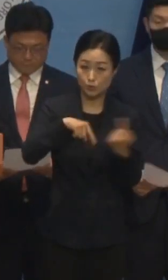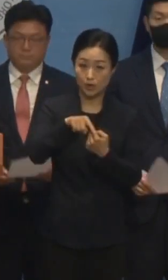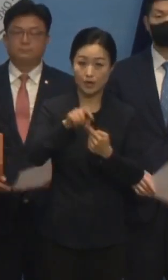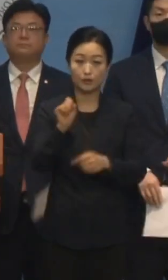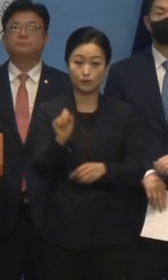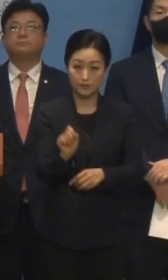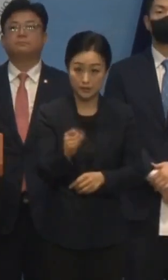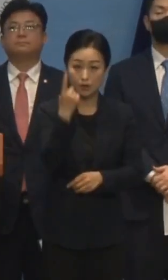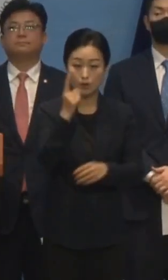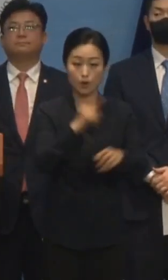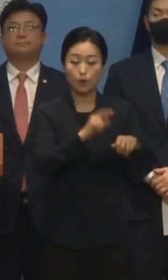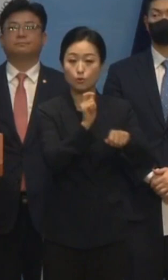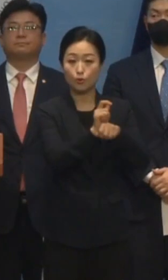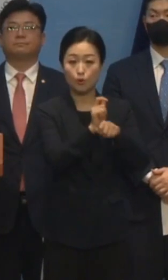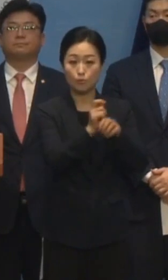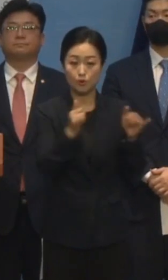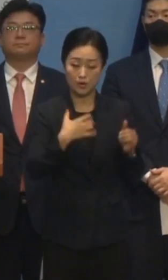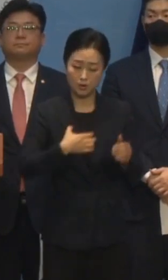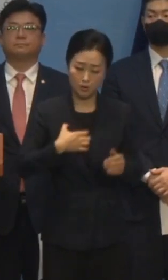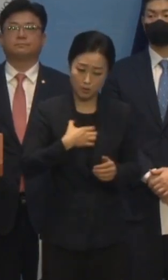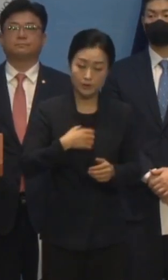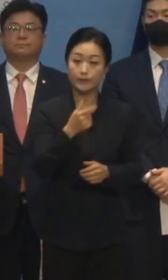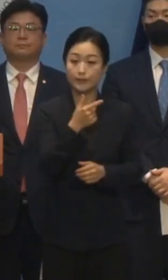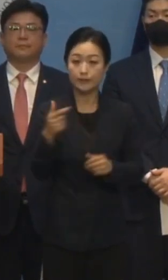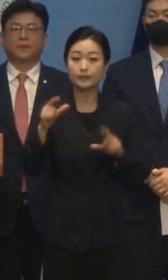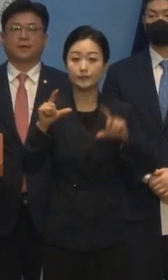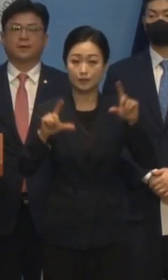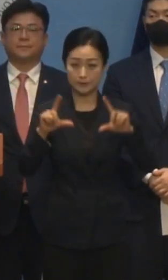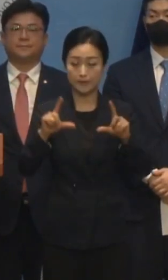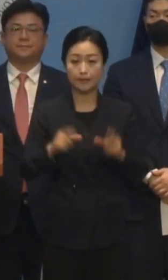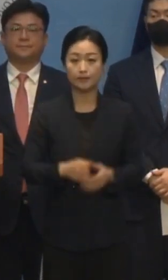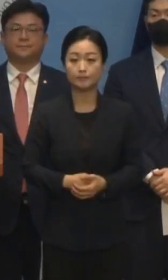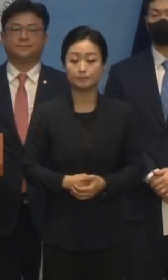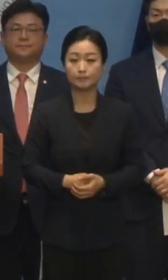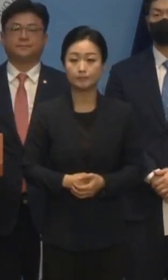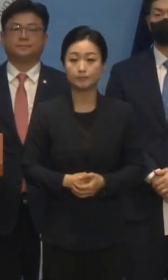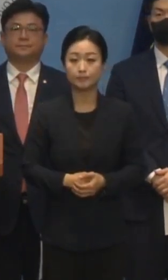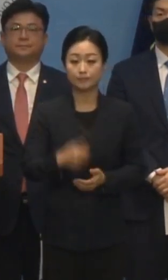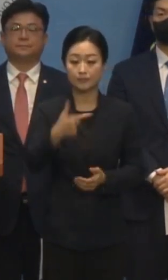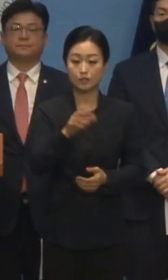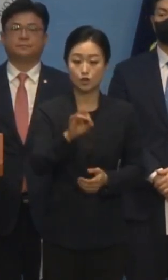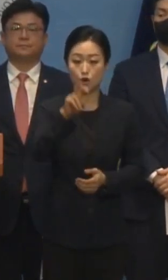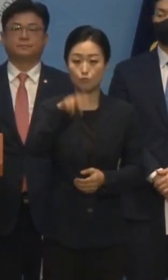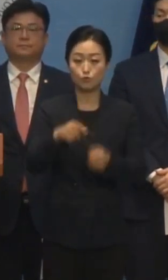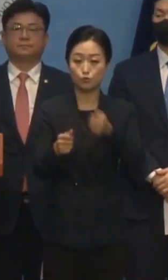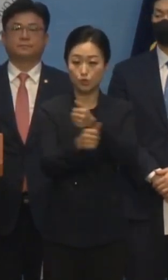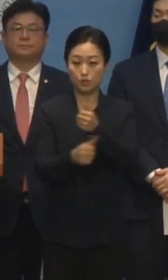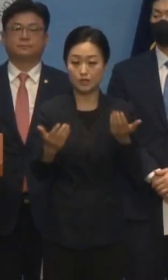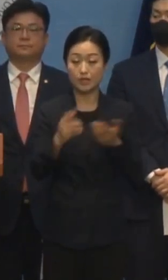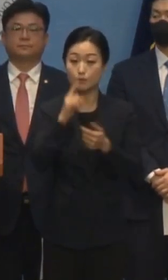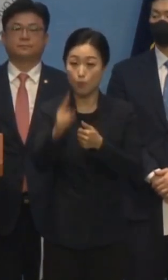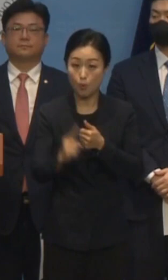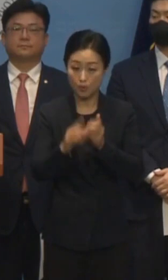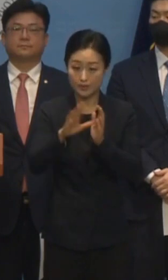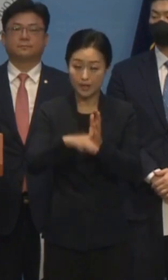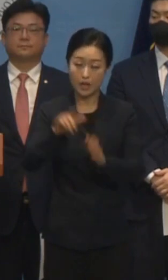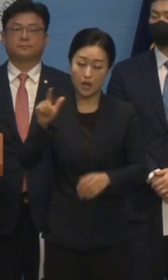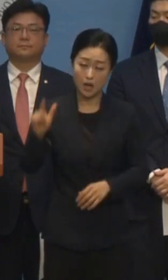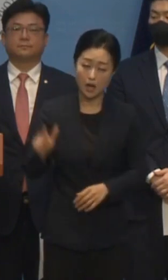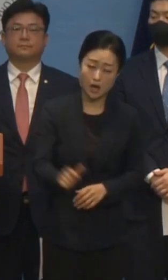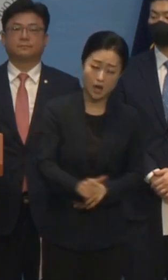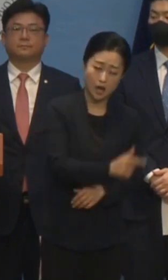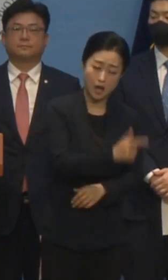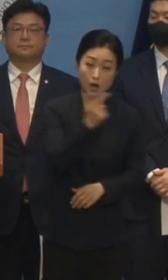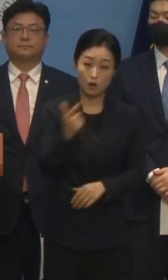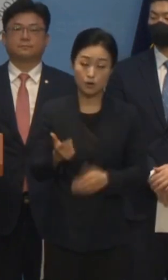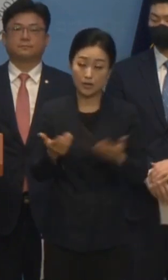많은 공무원들이 고통을 받고 있습니까? 정무위 업무 보고에서도 하루 종일